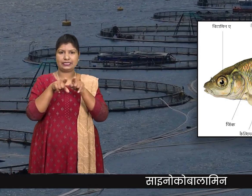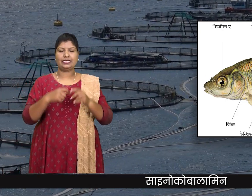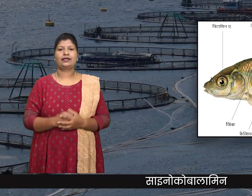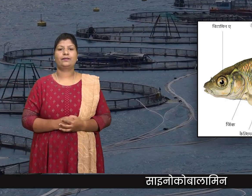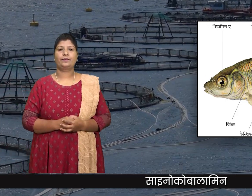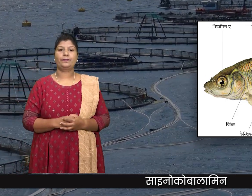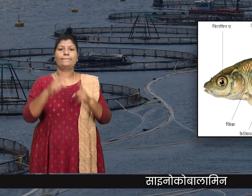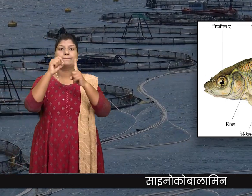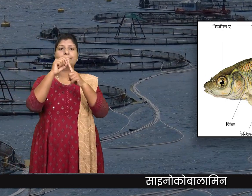साइनोकोबालामाइन